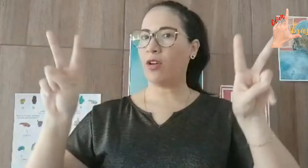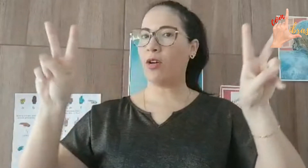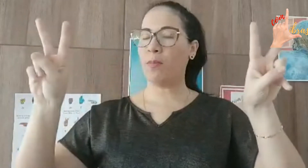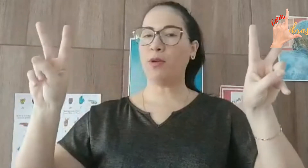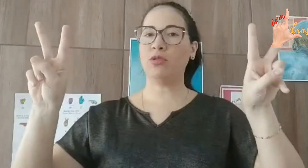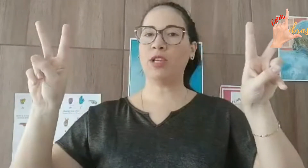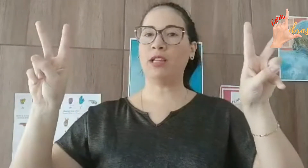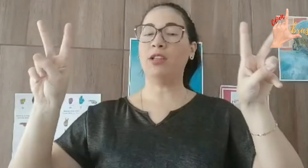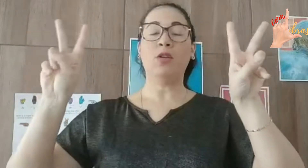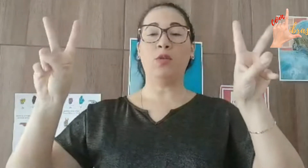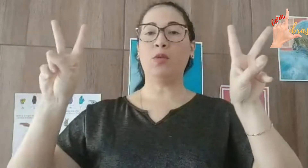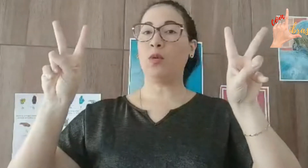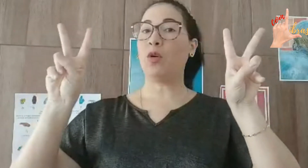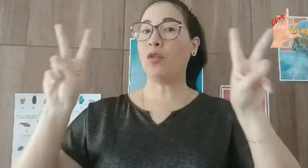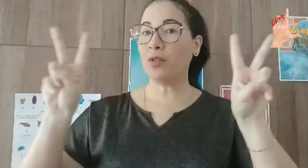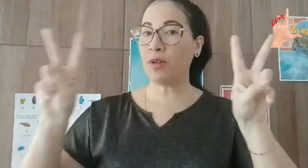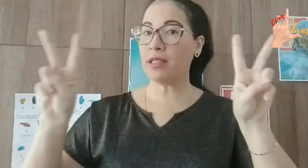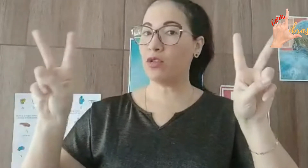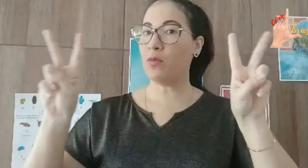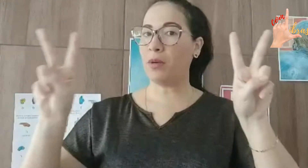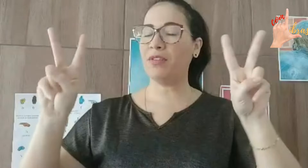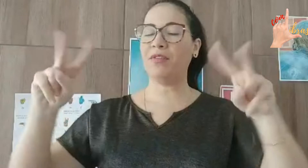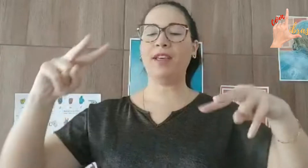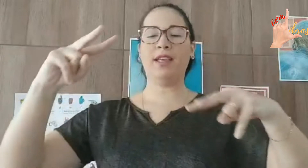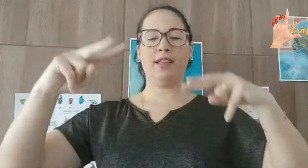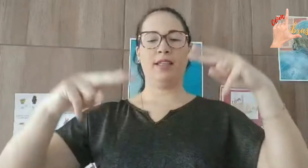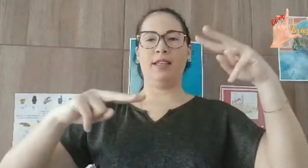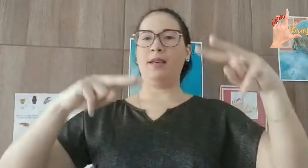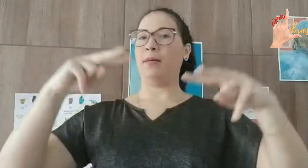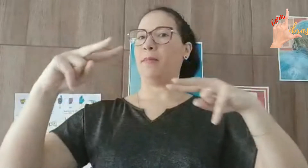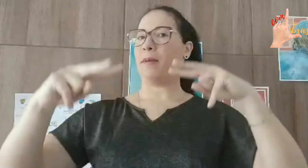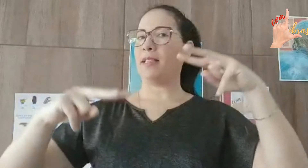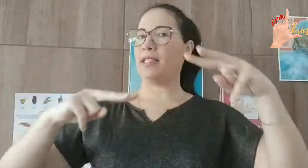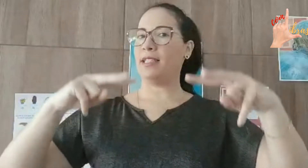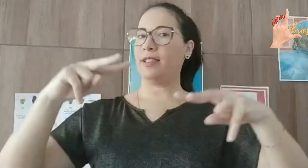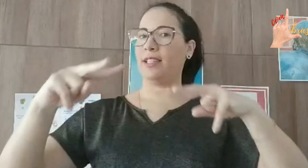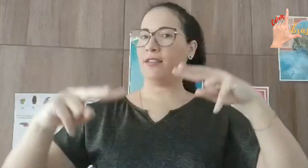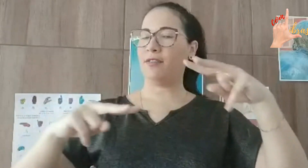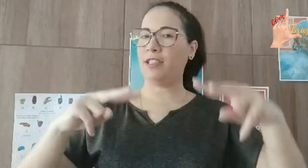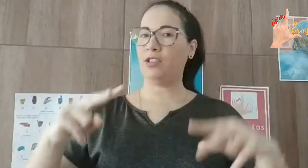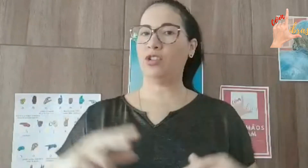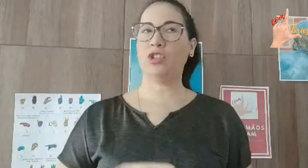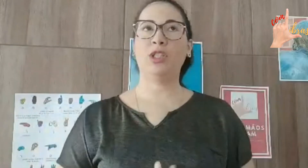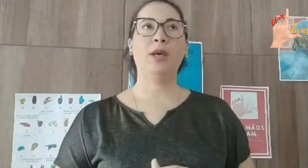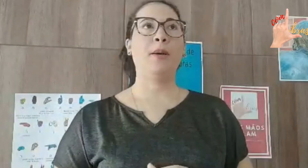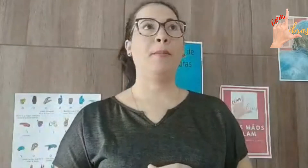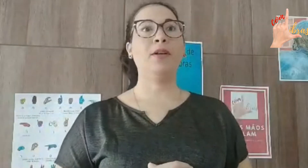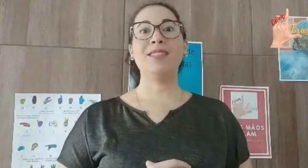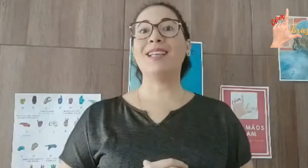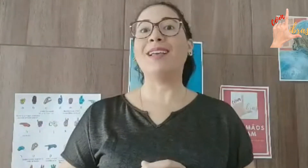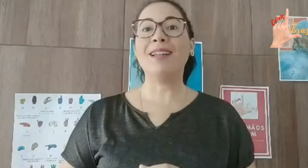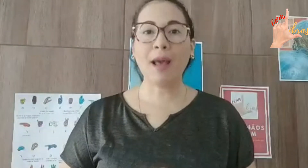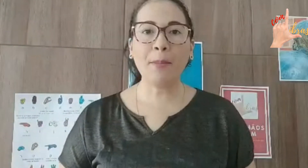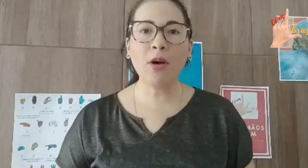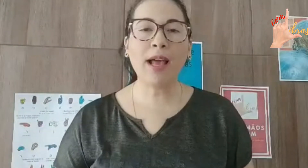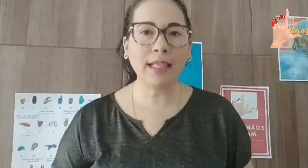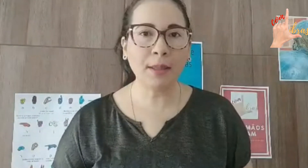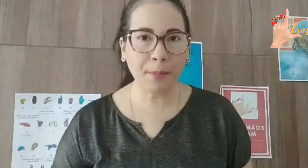Ó, ou configuração de mão em V, passando aqui na frente. Pode ser namorar